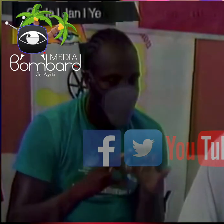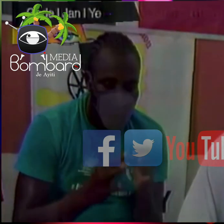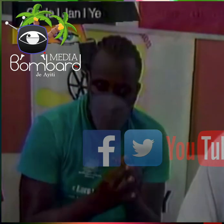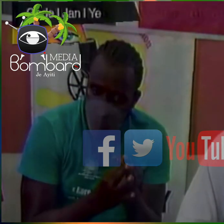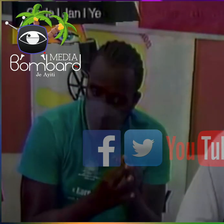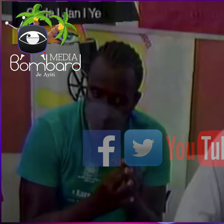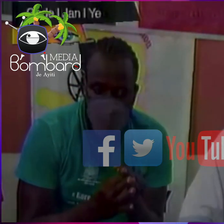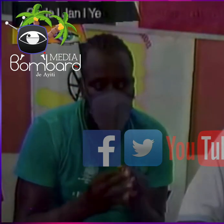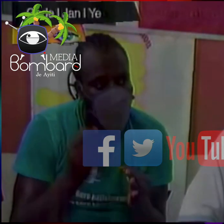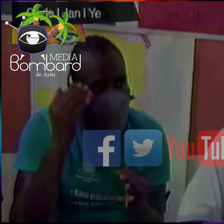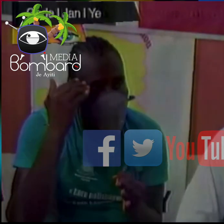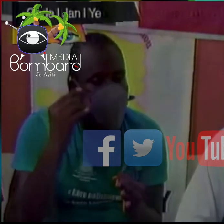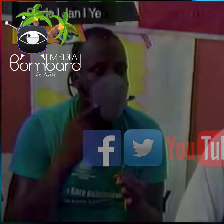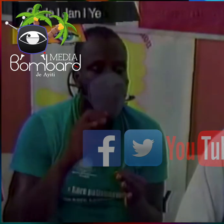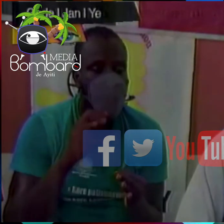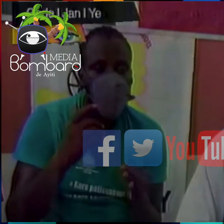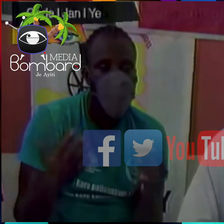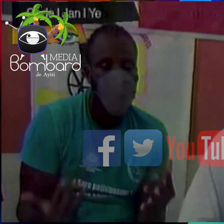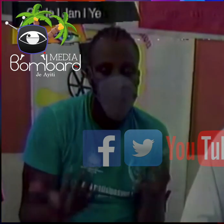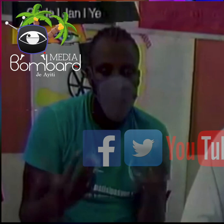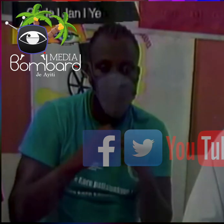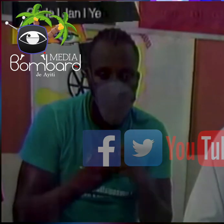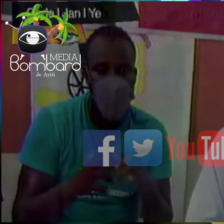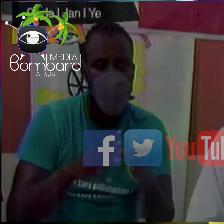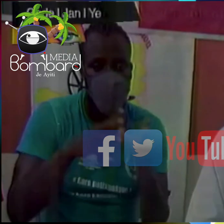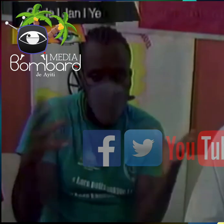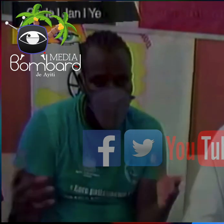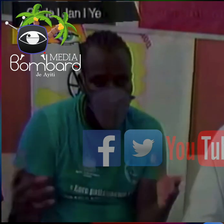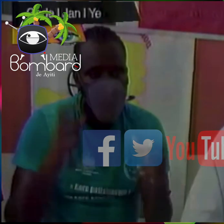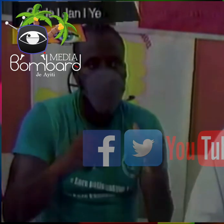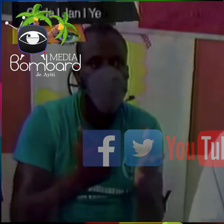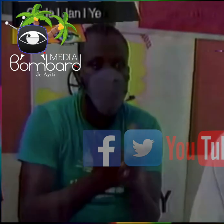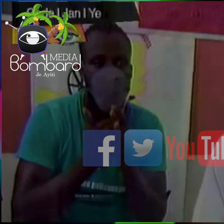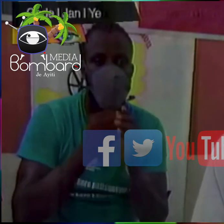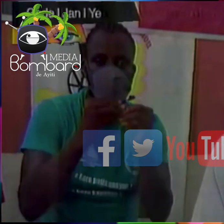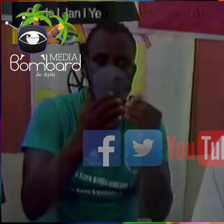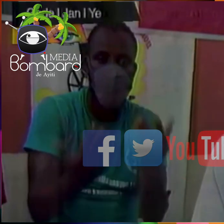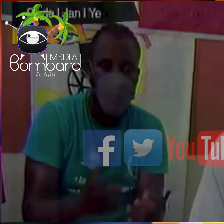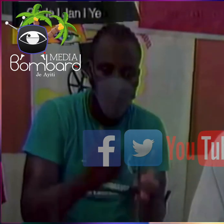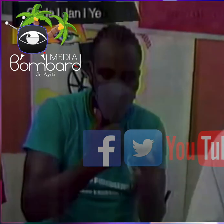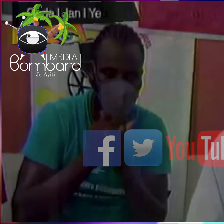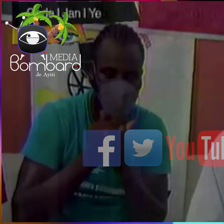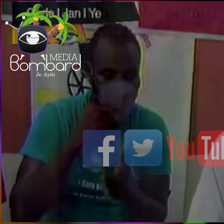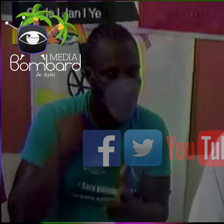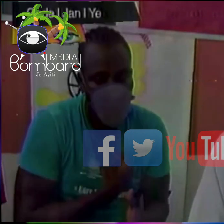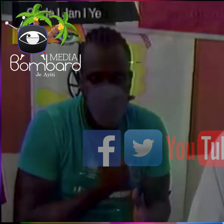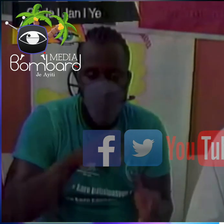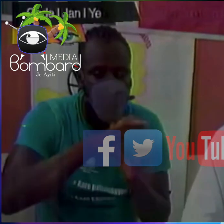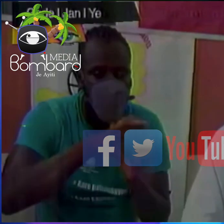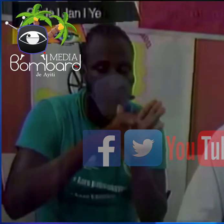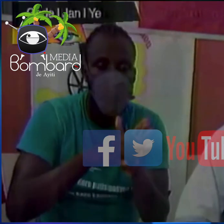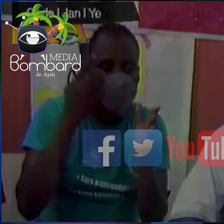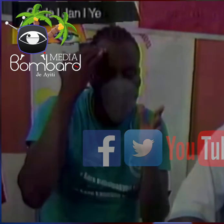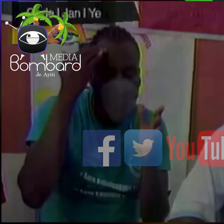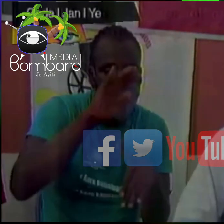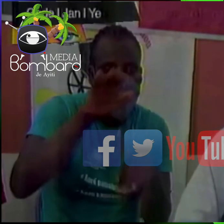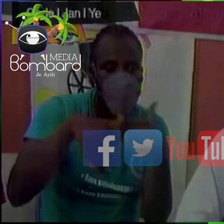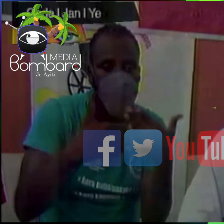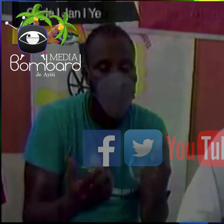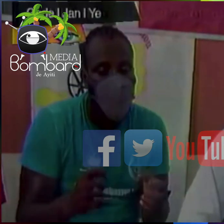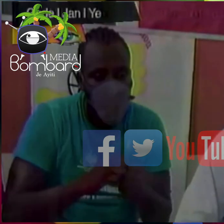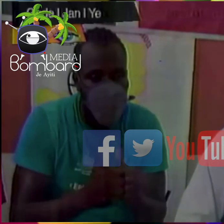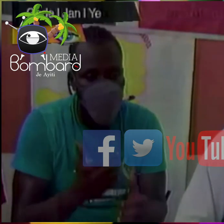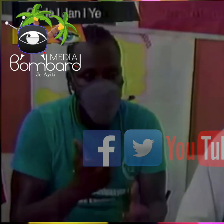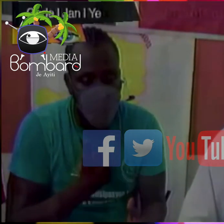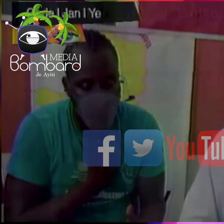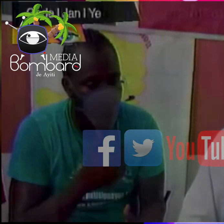l'État. Il y a maintenant de tout sens. Je ne veux dire à nous-mêmes, lorsque nous sommes dans la rue, nous avons demandé. Pour l'État, malgré